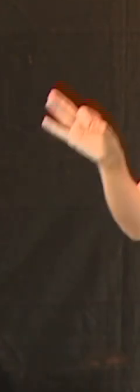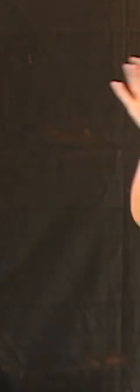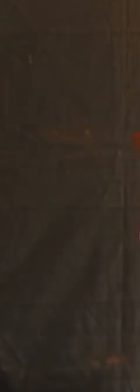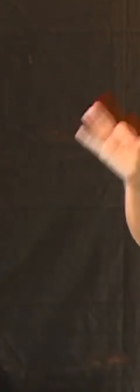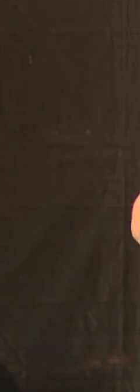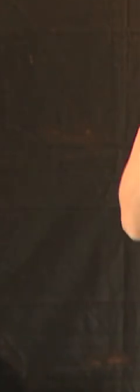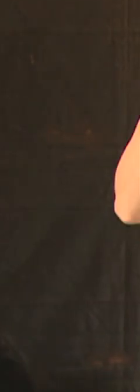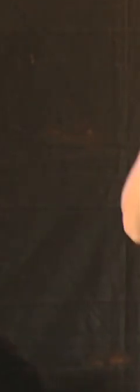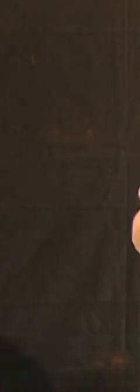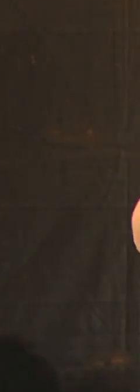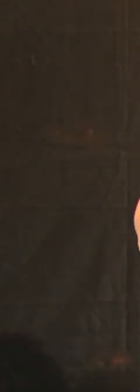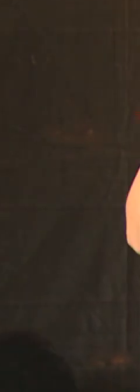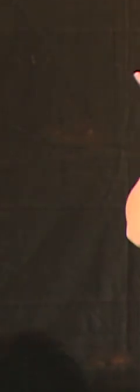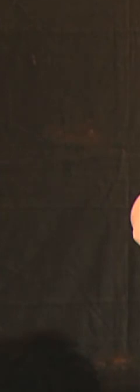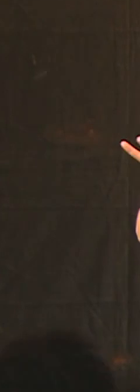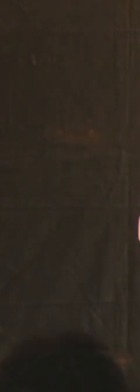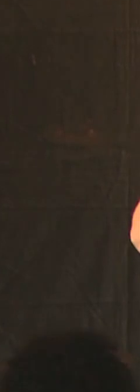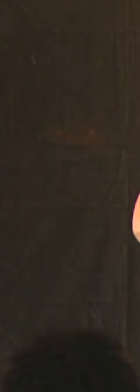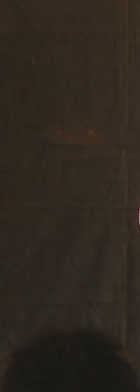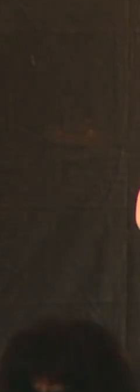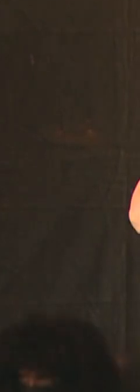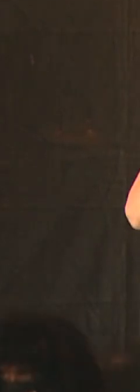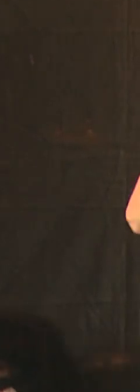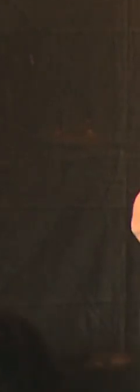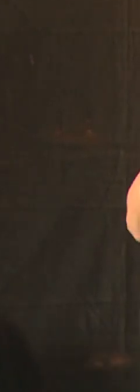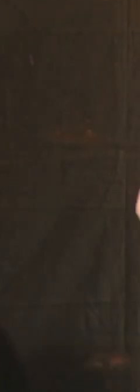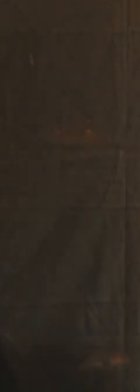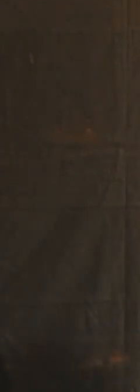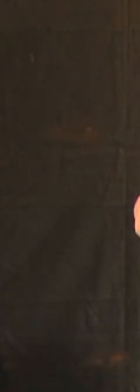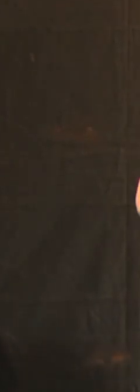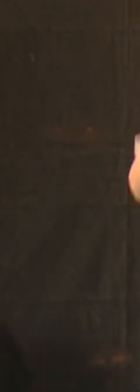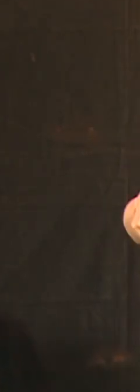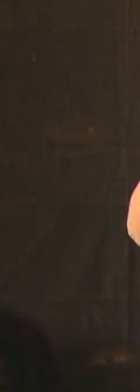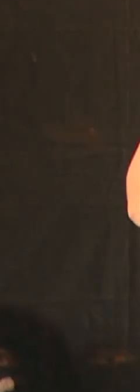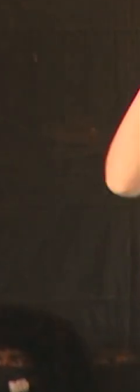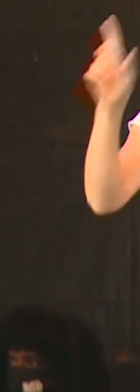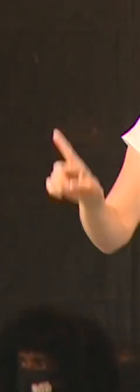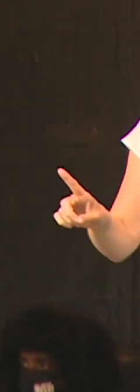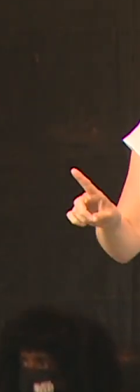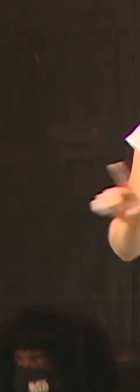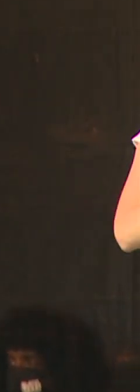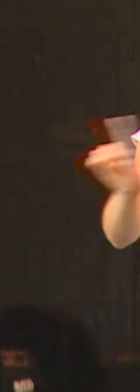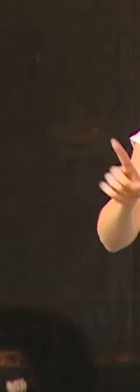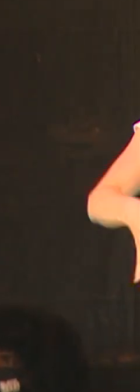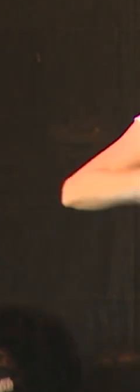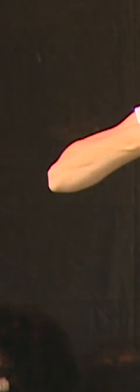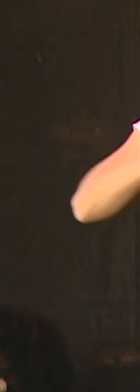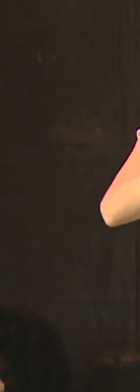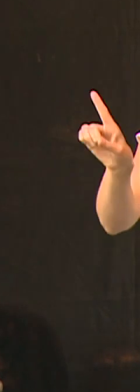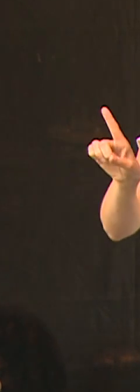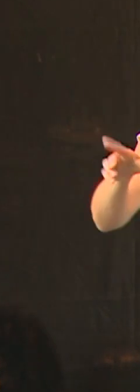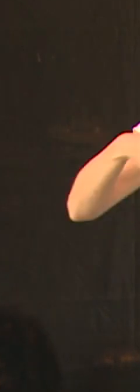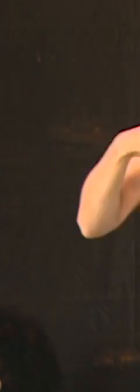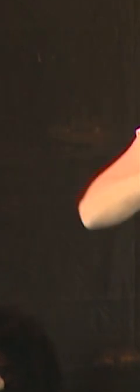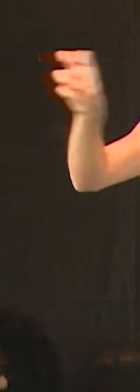misselijkmakend, besmettelijk, angstaanjagende, vieze, gemene, dodelijke tegenstander. En geloof me mensen, het heet geen corona. Het